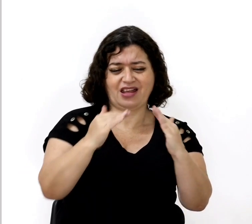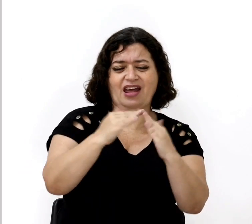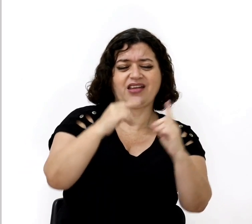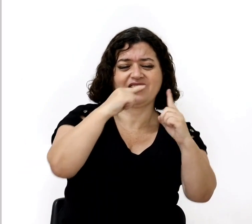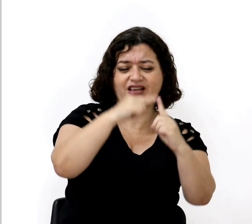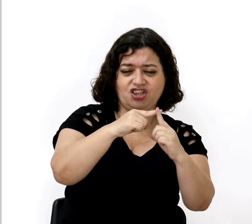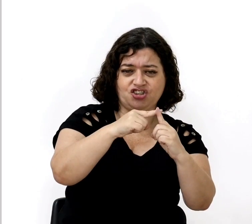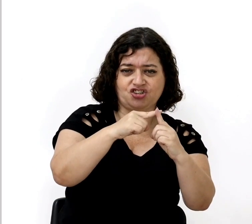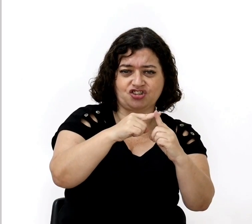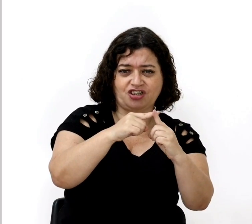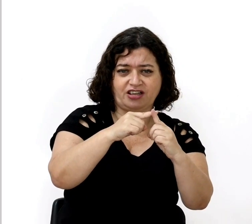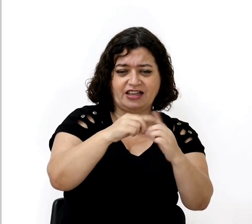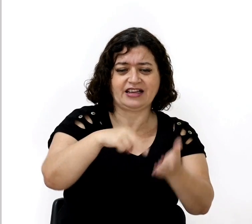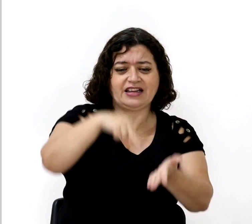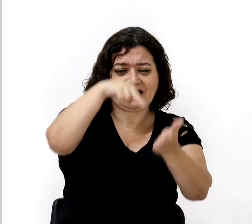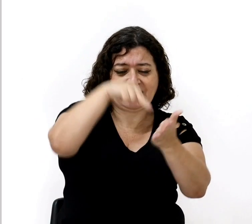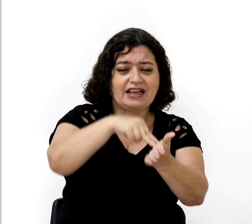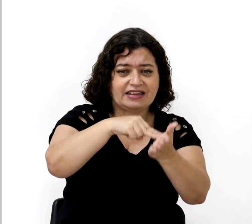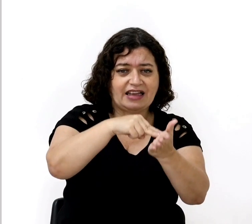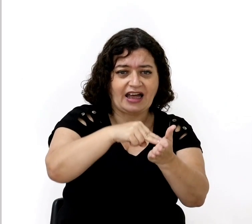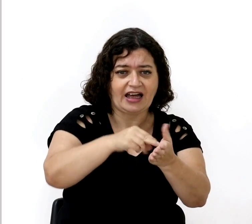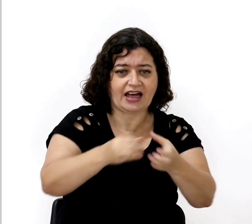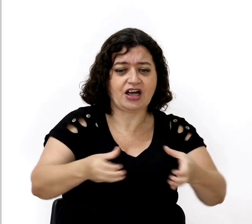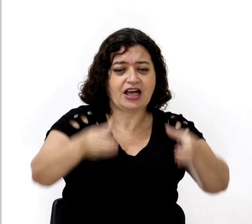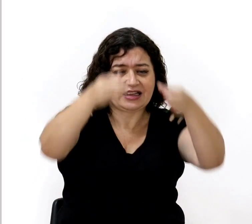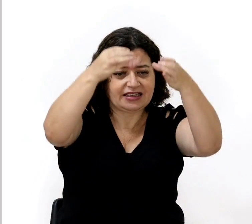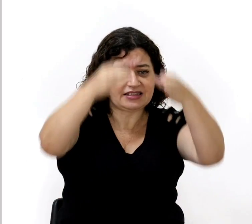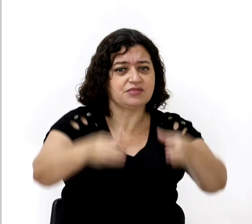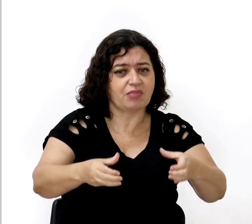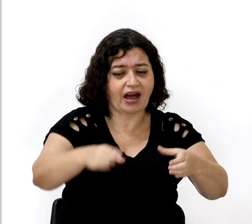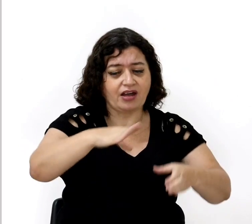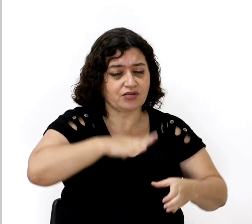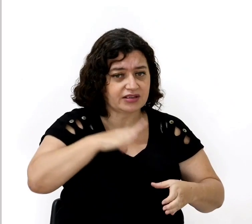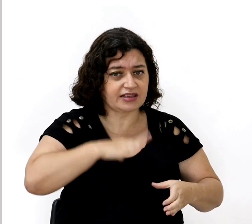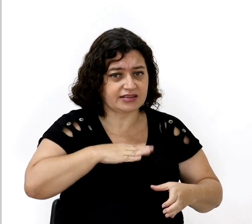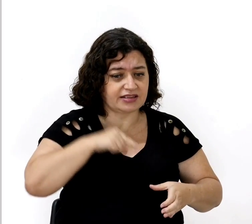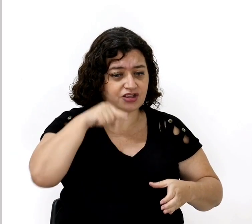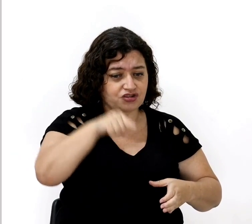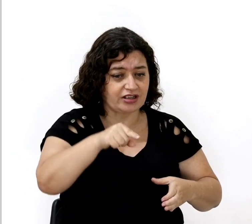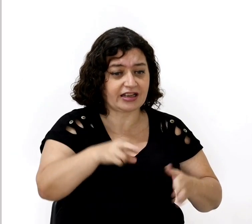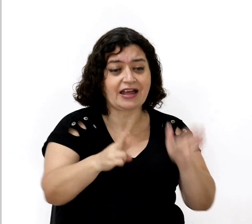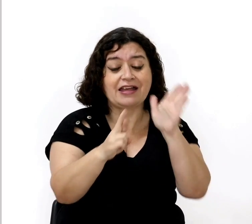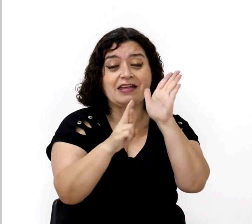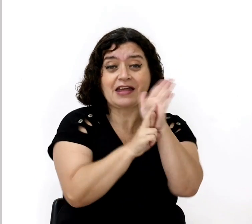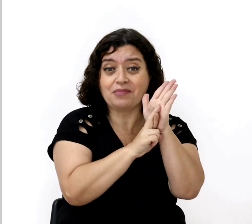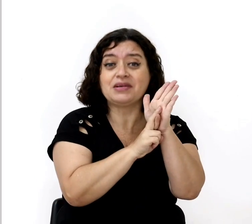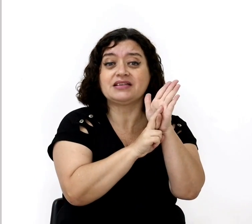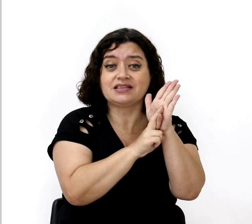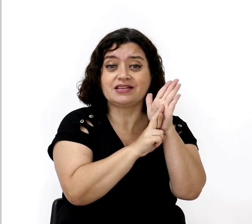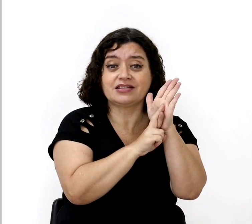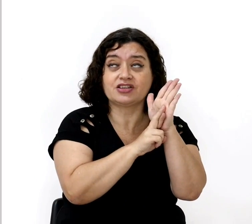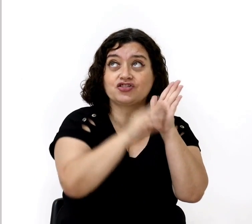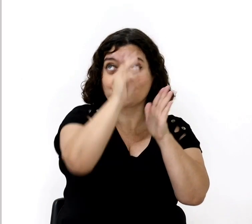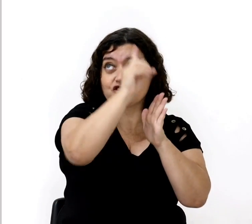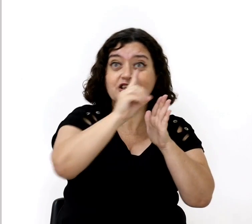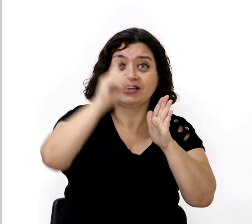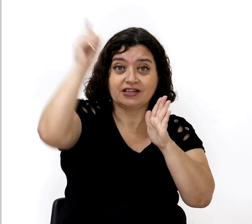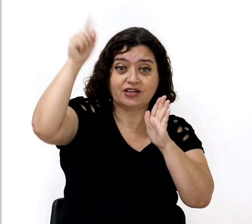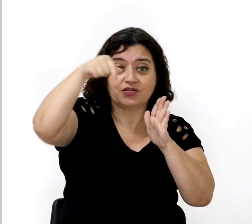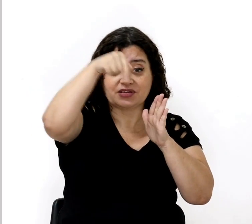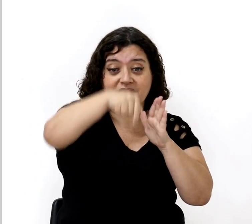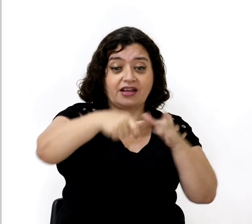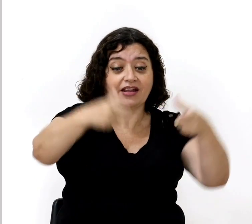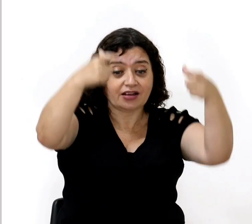naquela cidade, para que ela fosse ali embaixatriz, né? Que ela fosse ali alguém que representasse